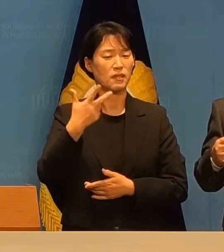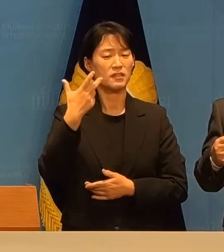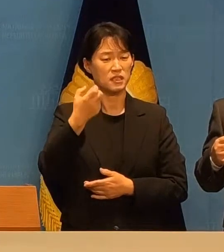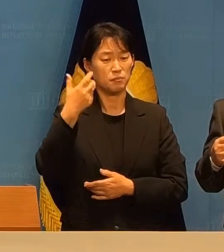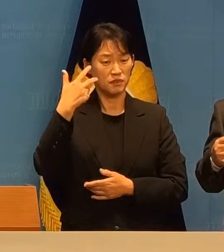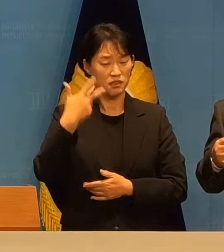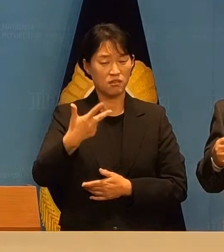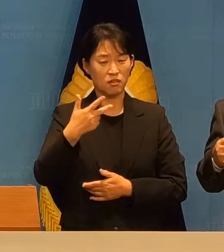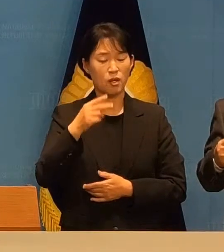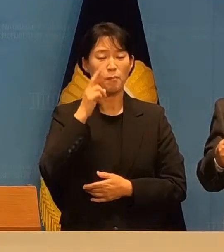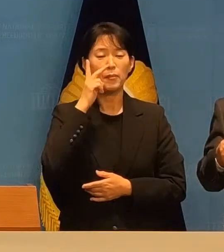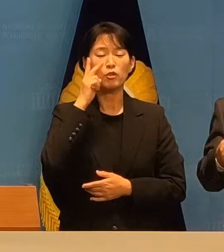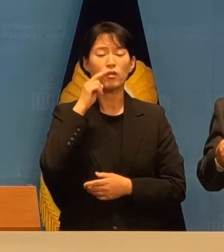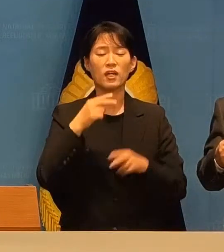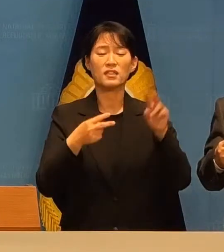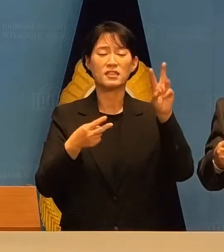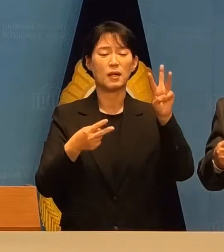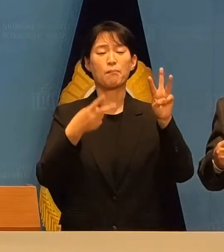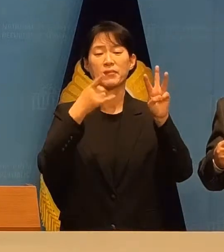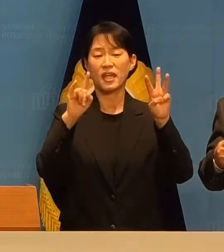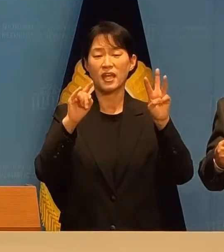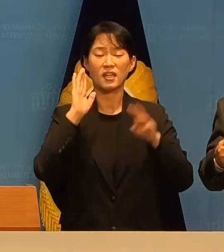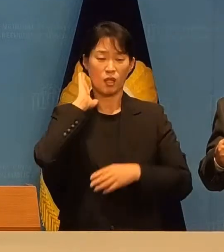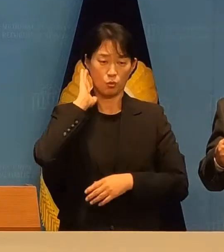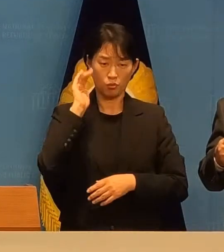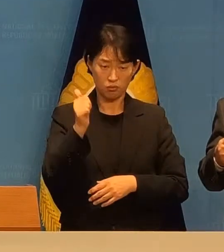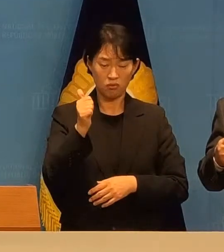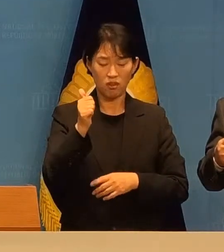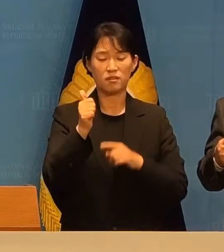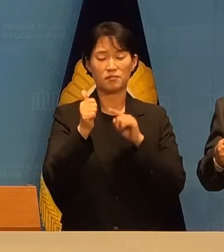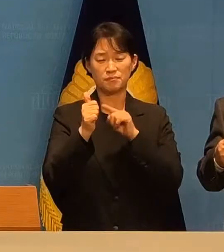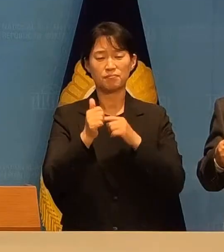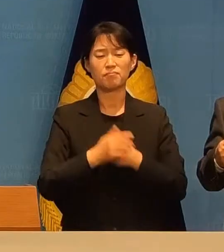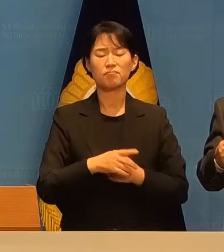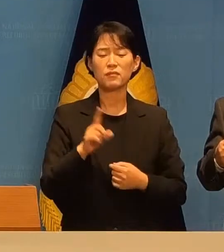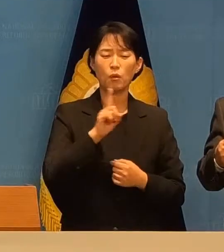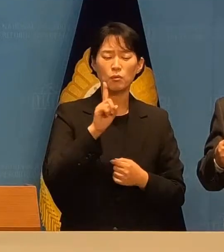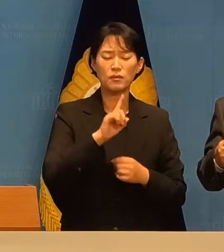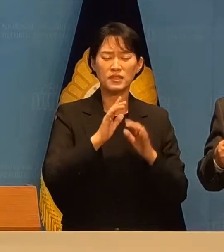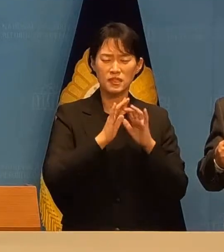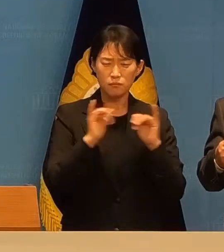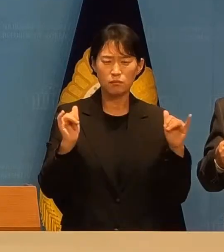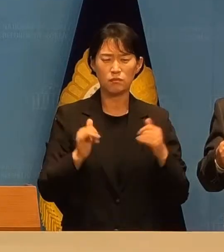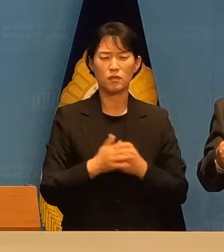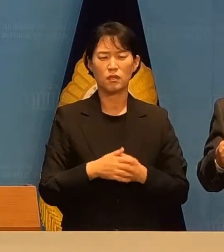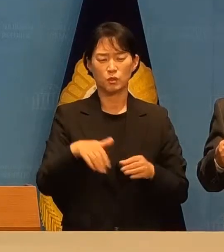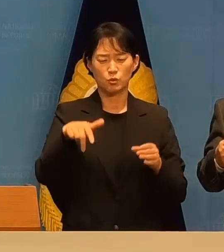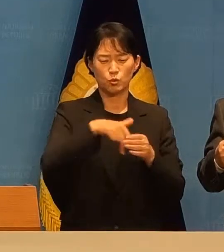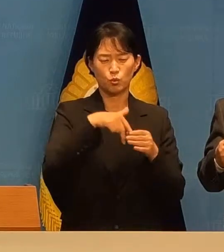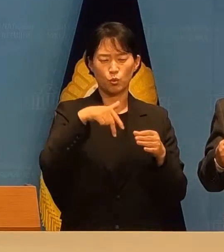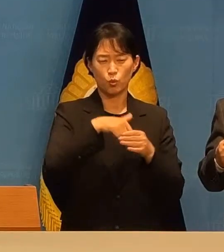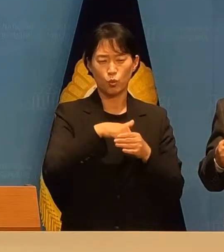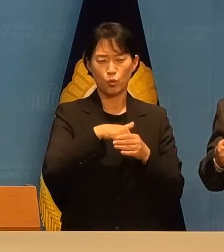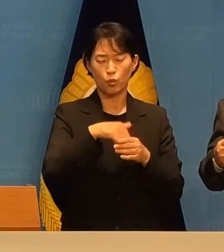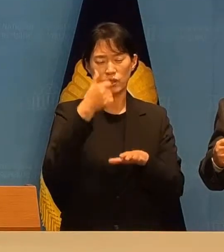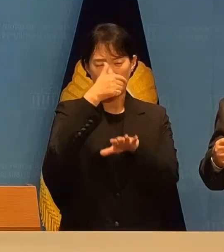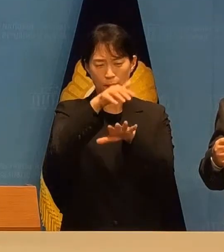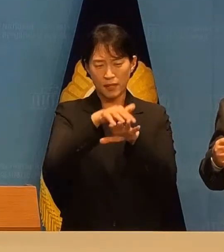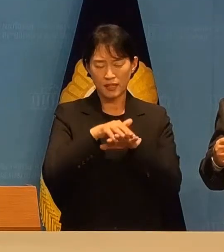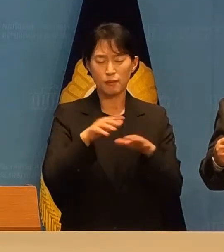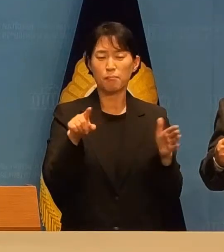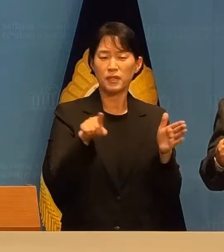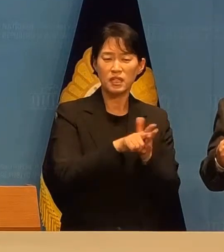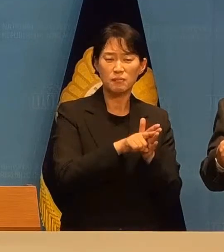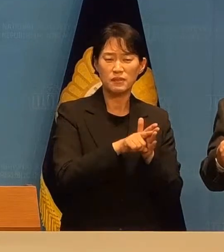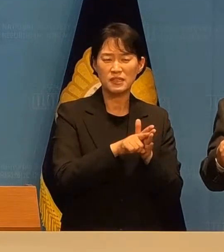1777년 미국의 제3대 대통령 토마스 제퍼슨이 어떤 사람도 종교적 예배나